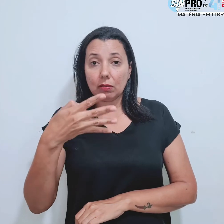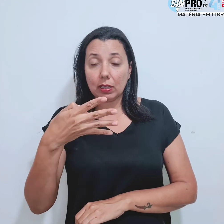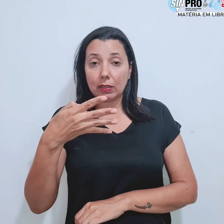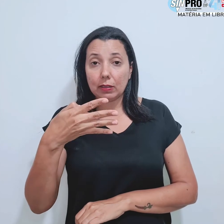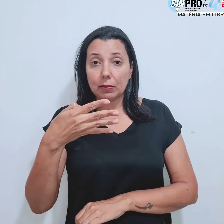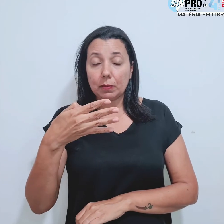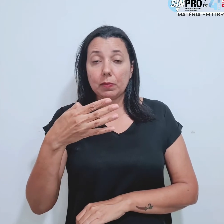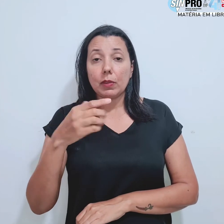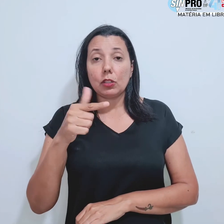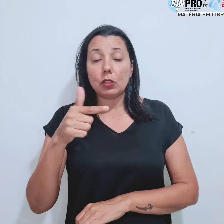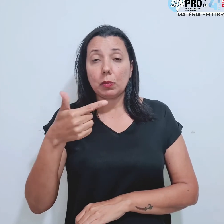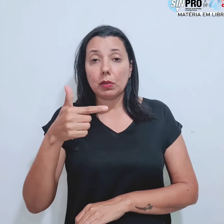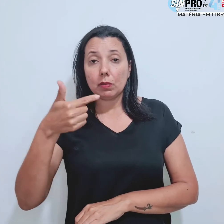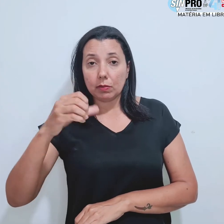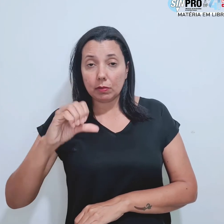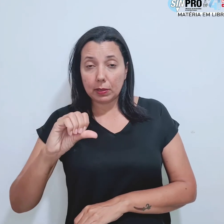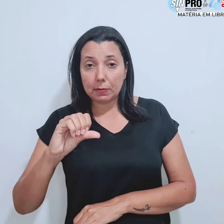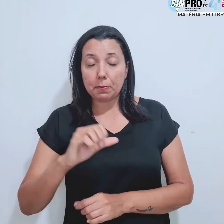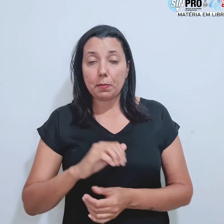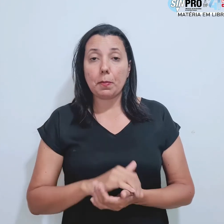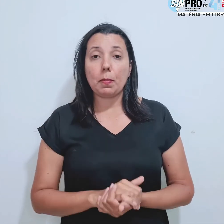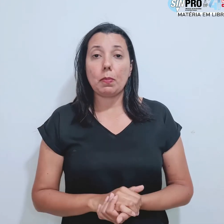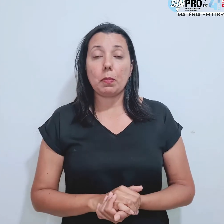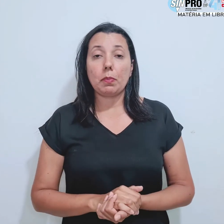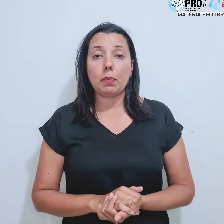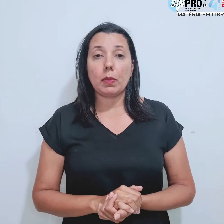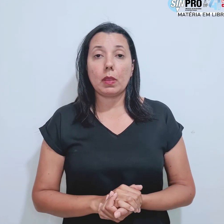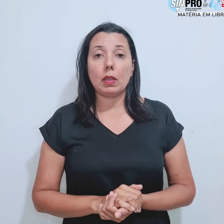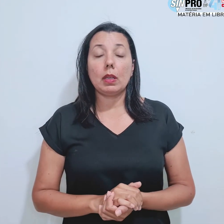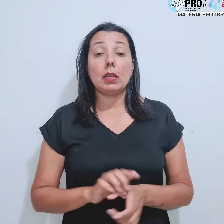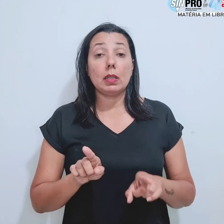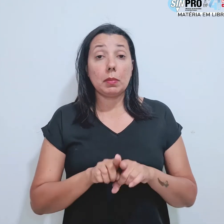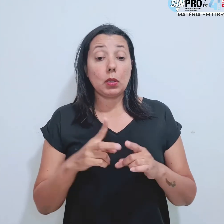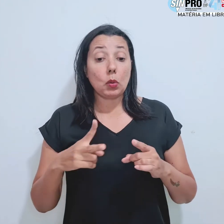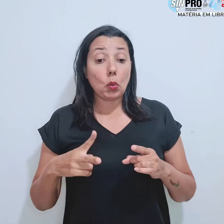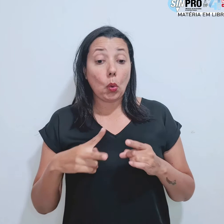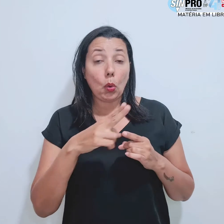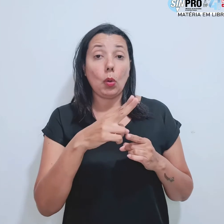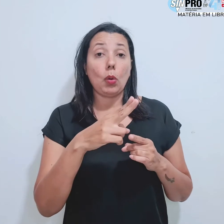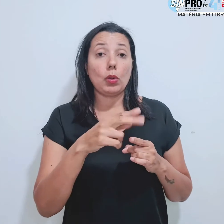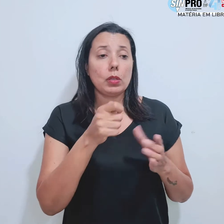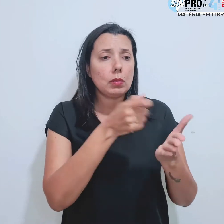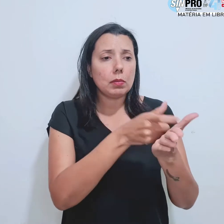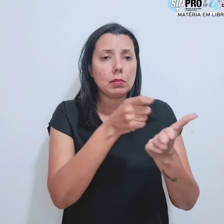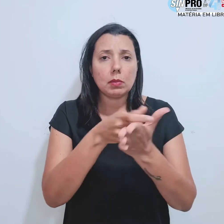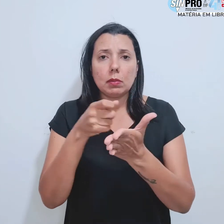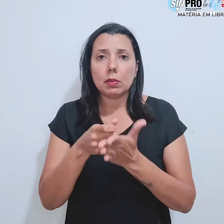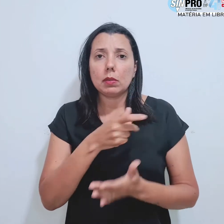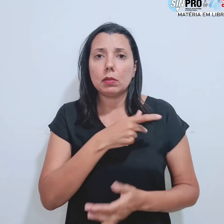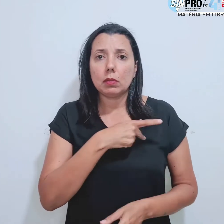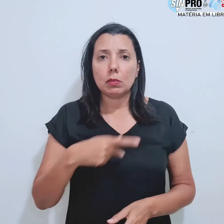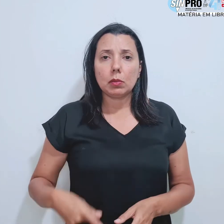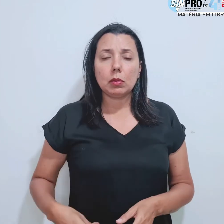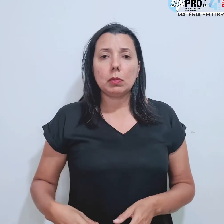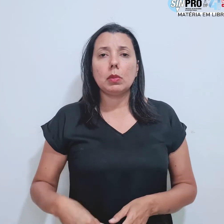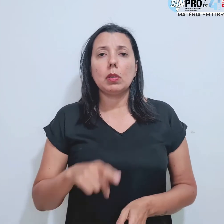117,4 de 2019. Com o corte do financiamento público ao